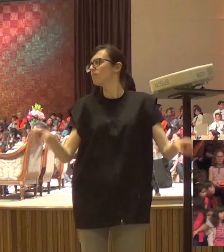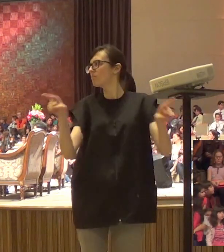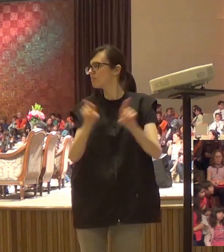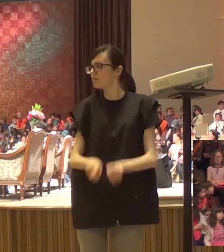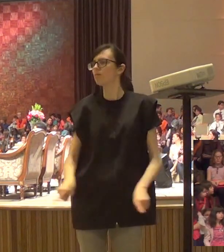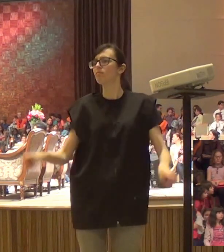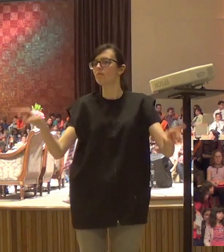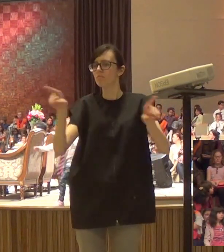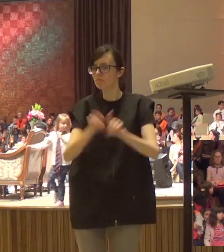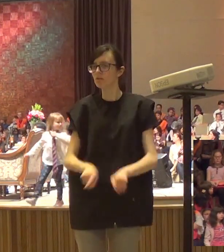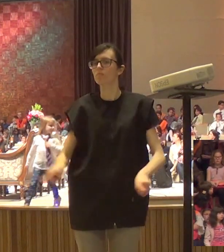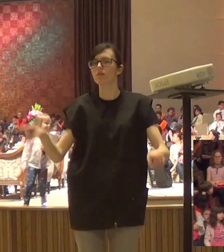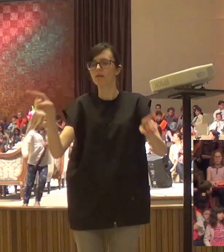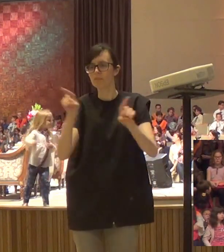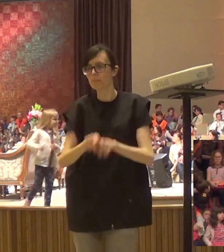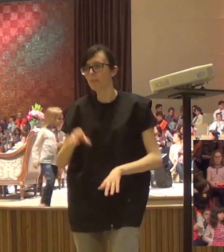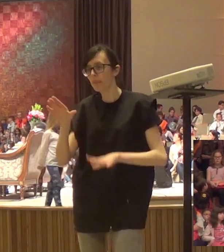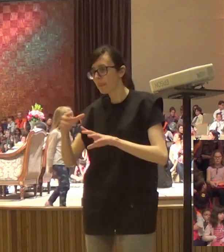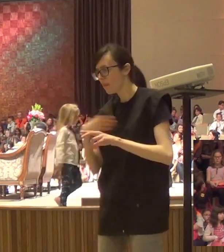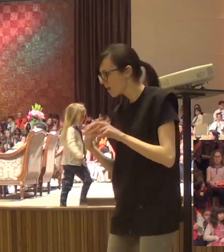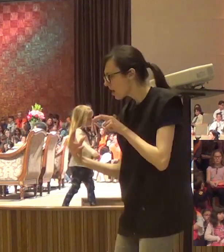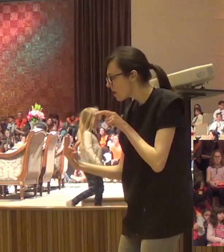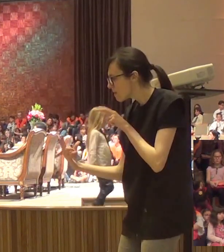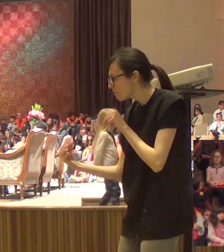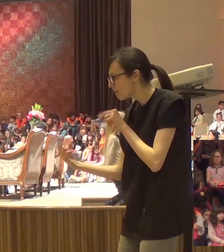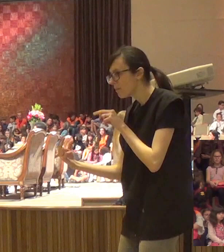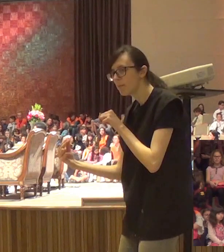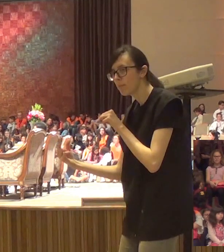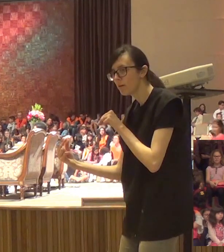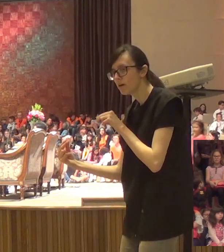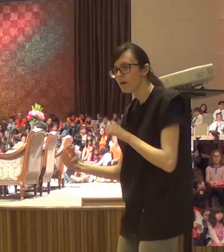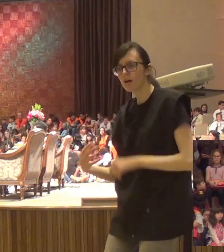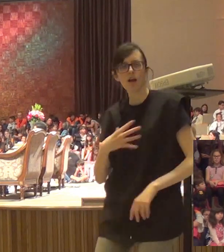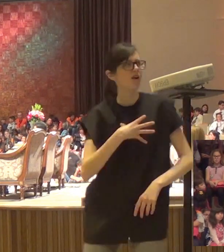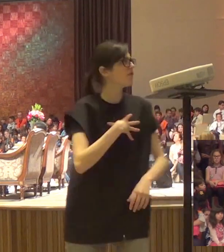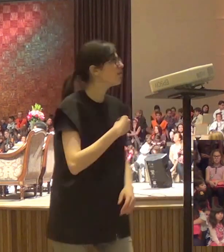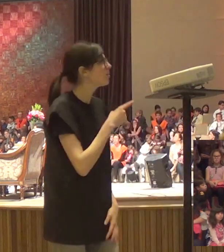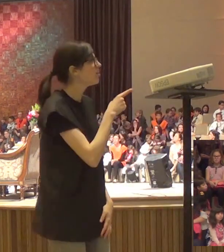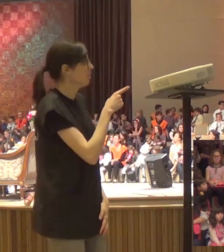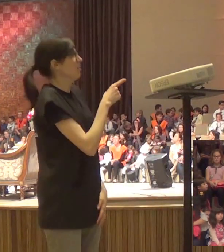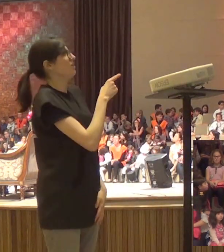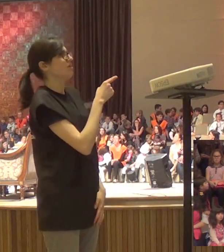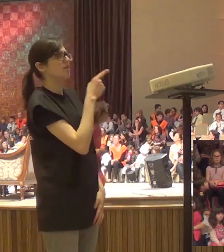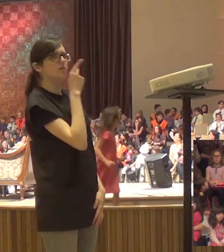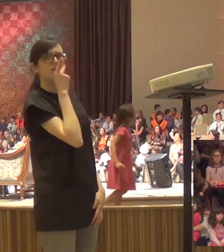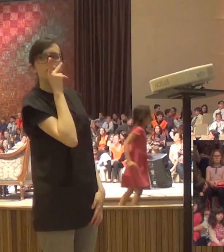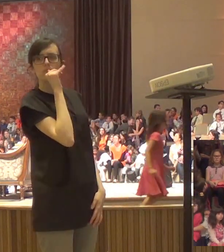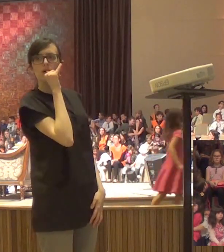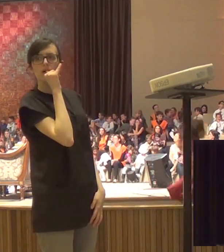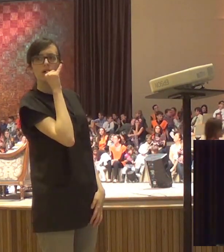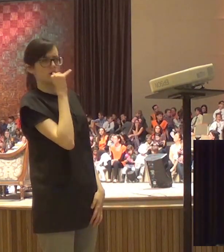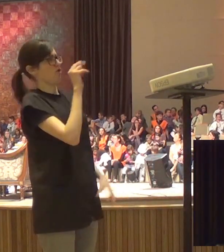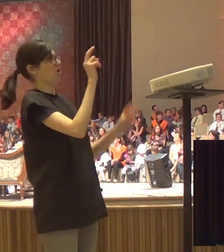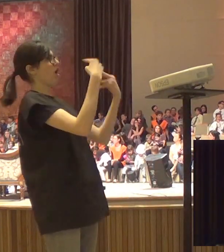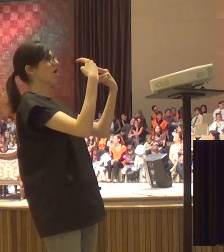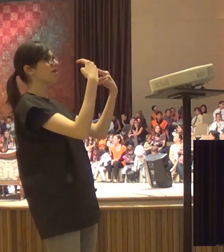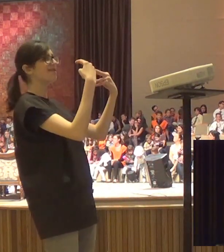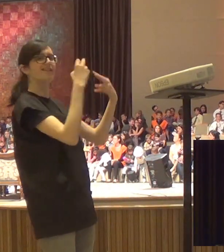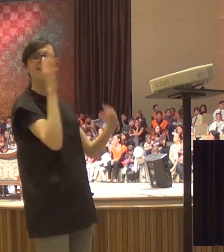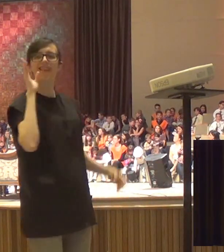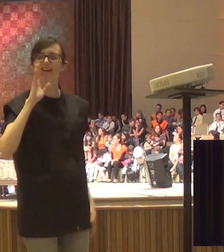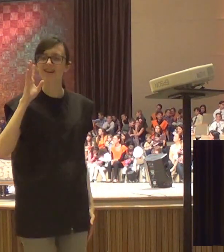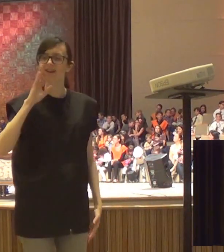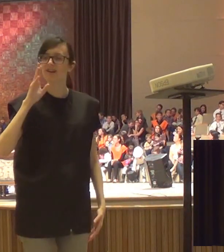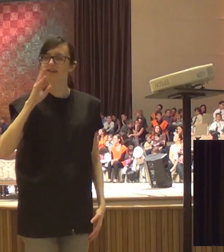impressionado em ver como uma palavra de aceitação de um pai é determinante na vida de um ser humano. É importante.